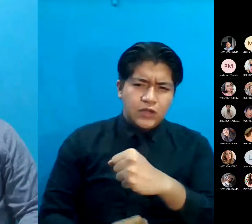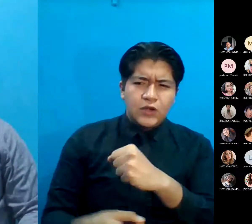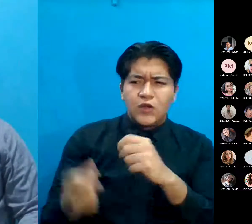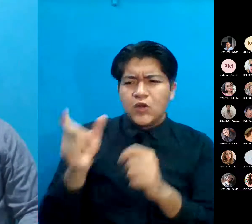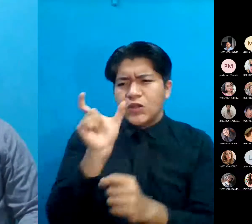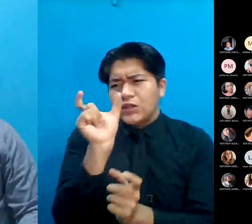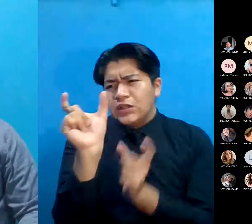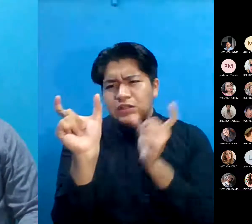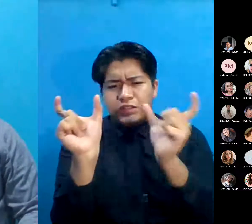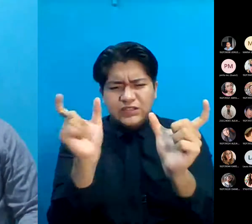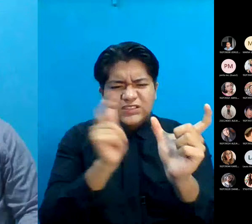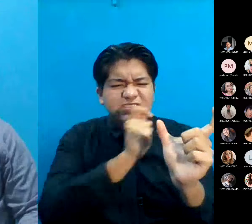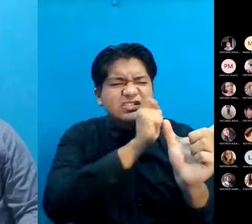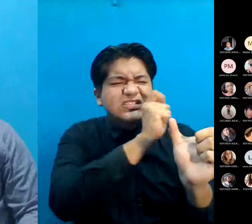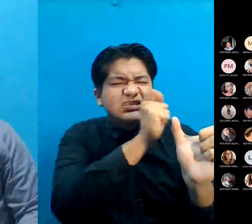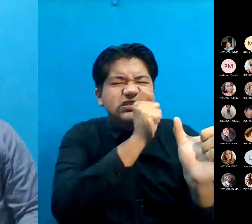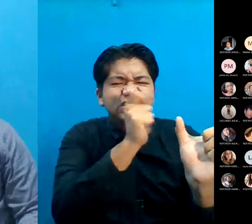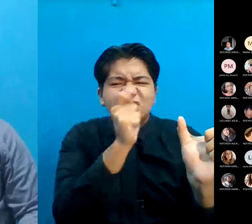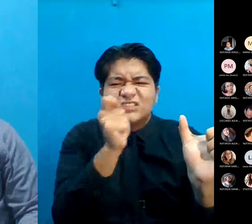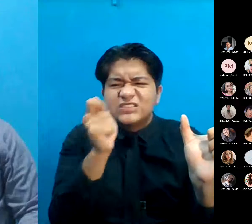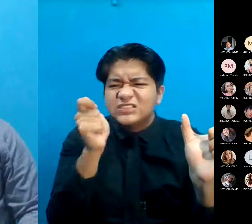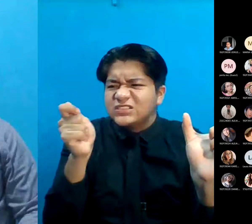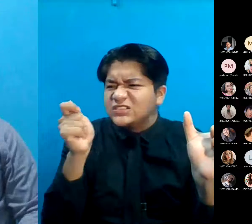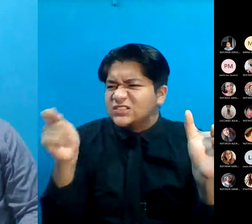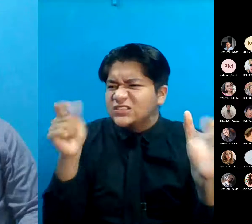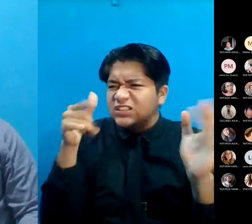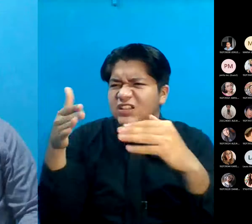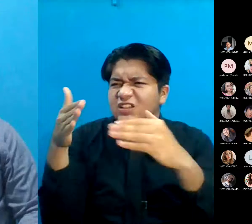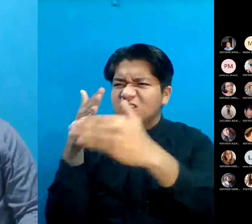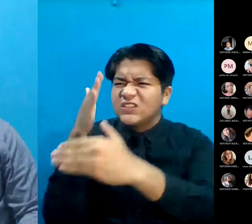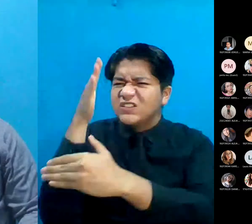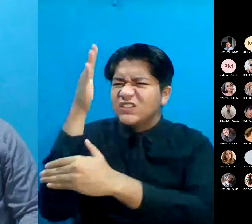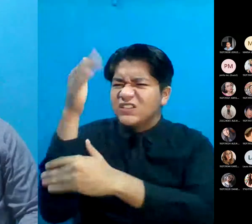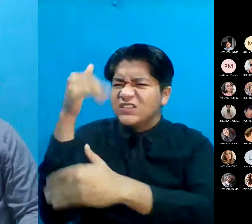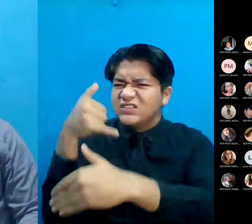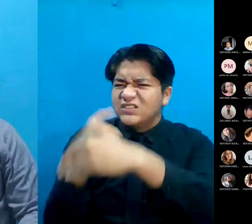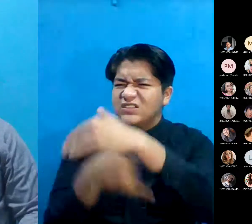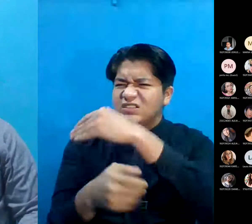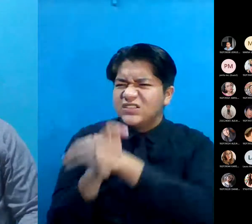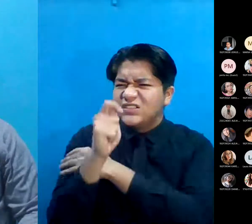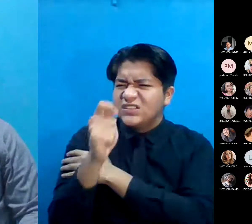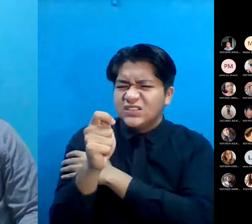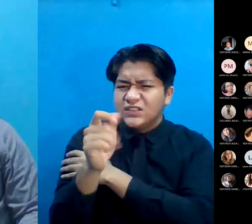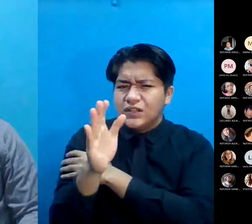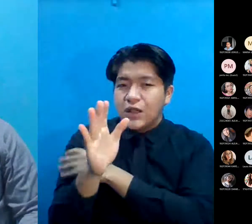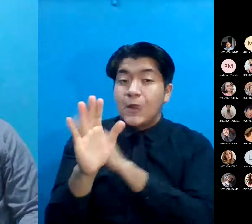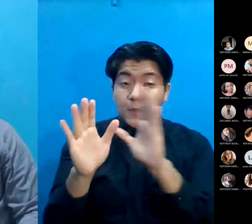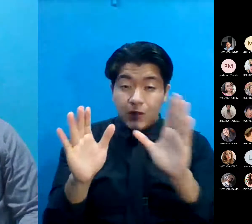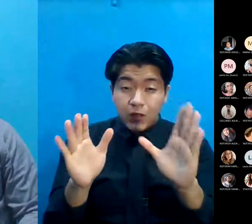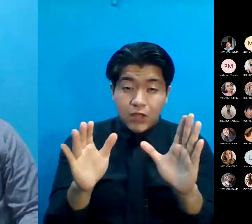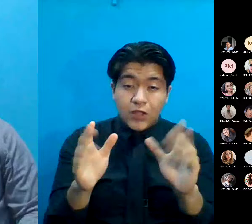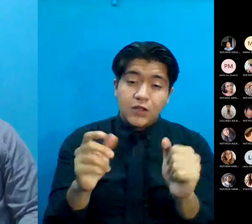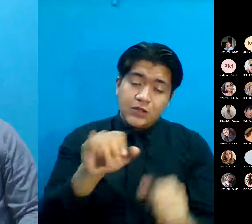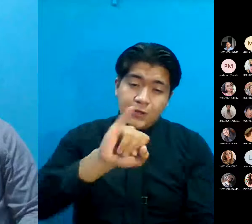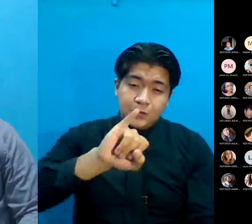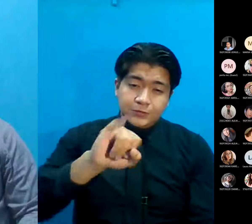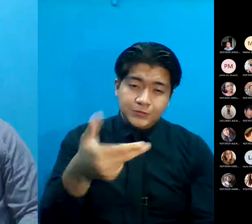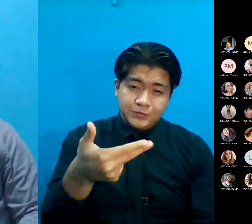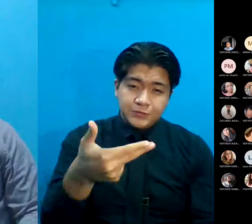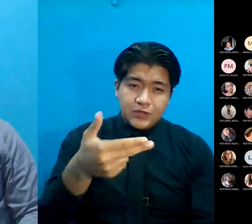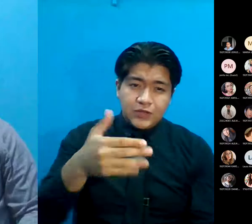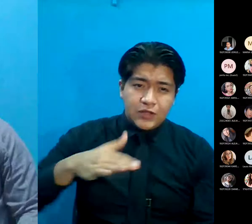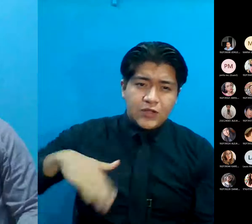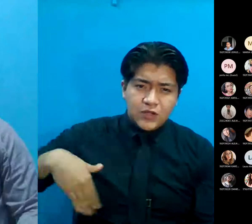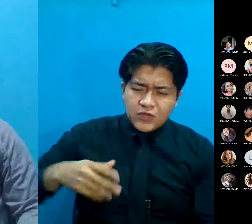muy bien, entender cuáles son las proyecciones y precisamente con José Héctor habíamos